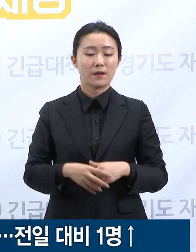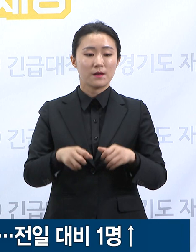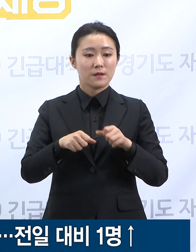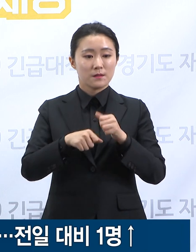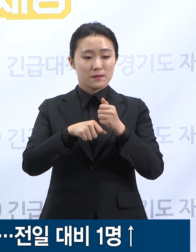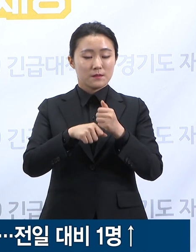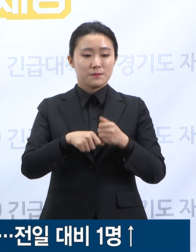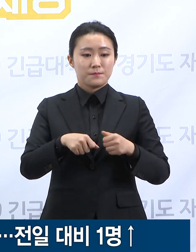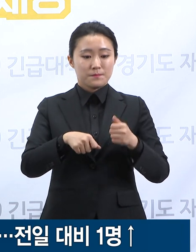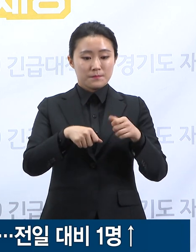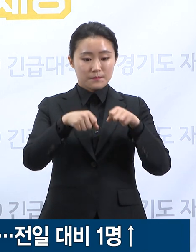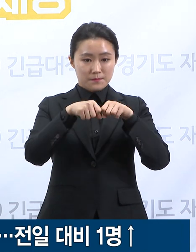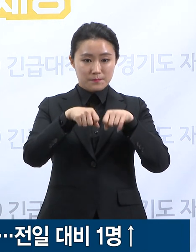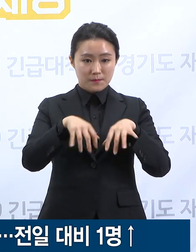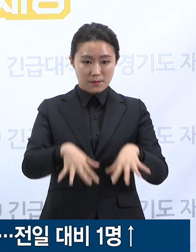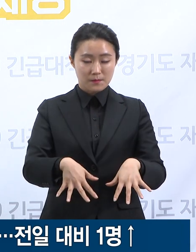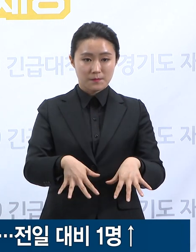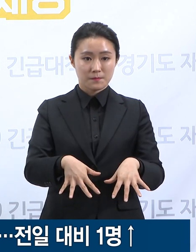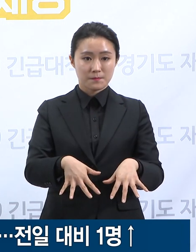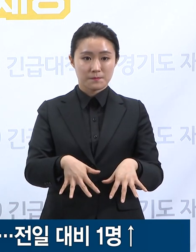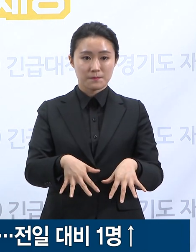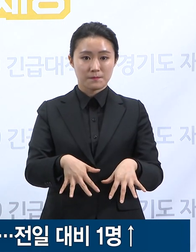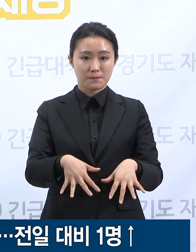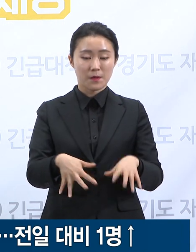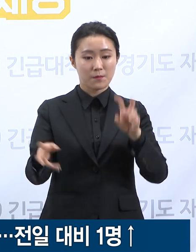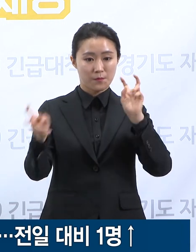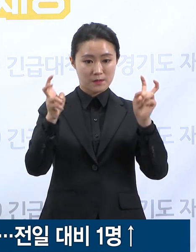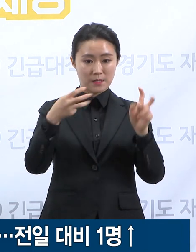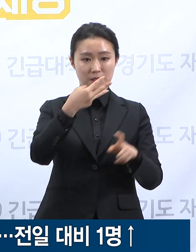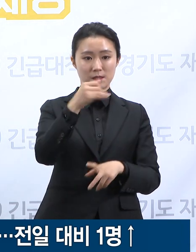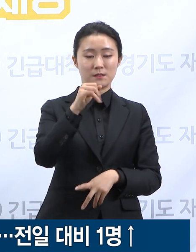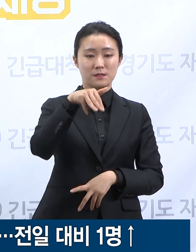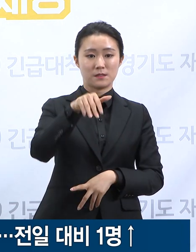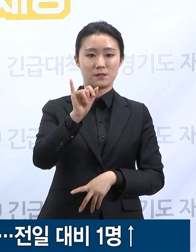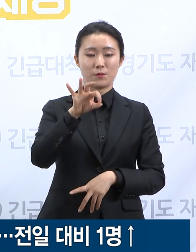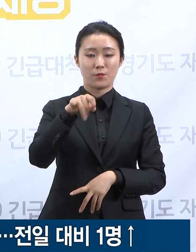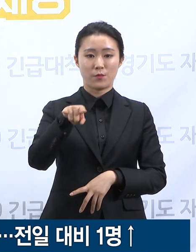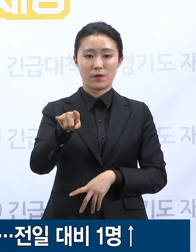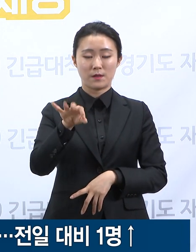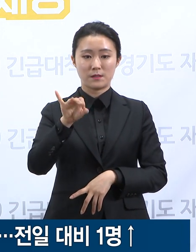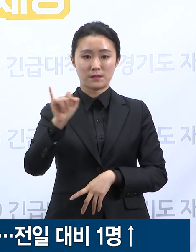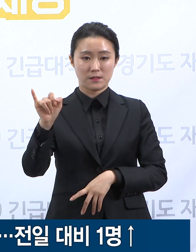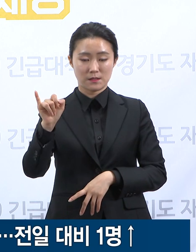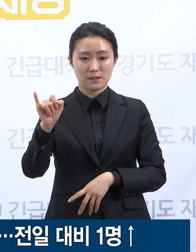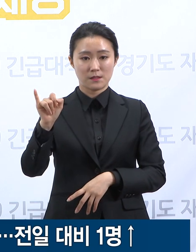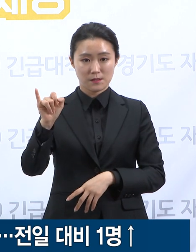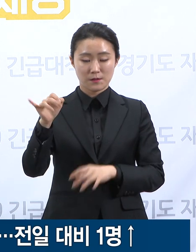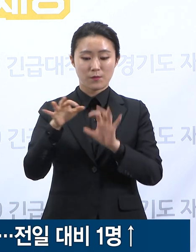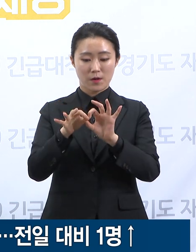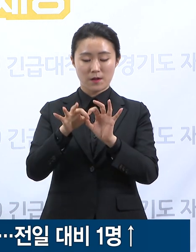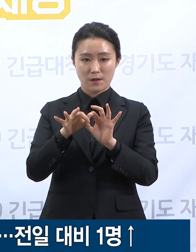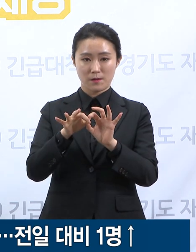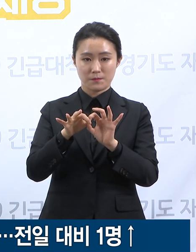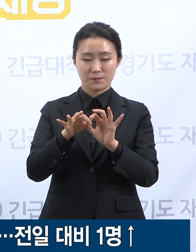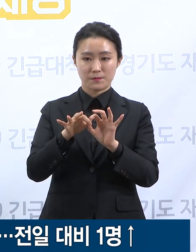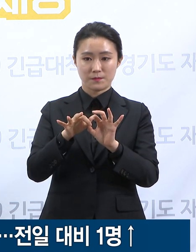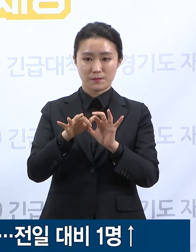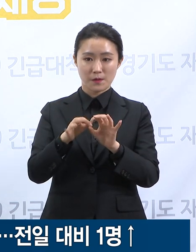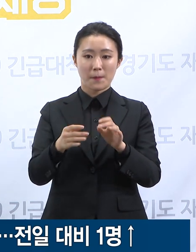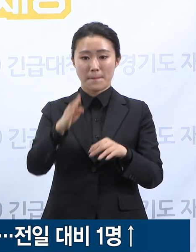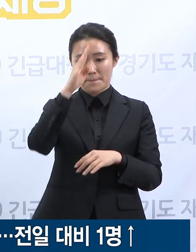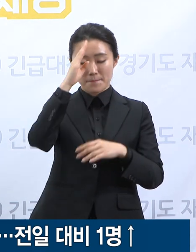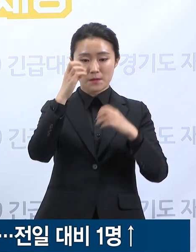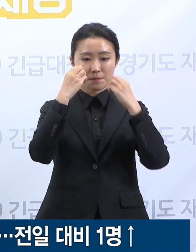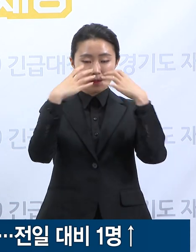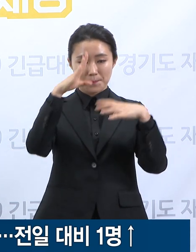건강기능식품 판매업체 리치웨이와 관련된 도내 확진자는 전일 0시 대비 1명 증가한 총 54명입니다.